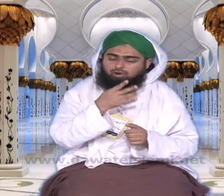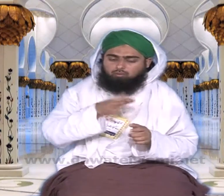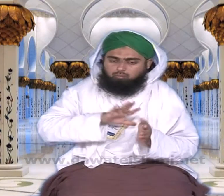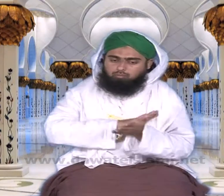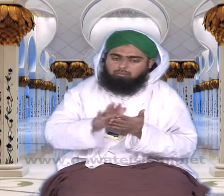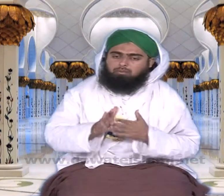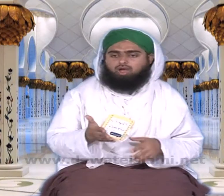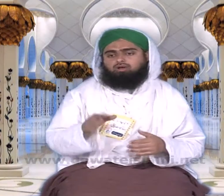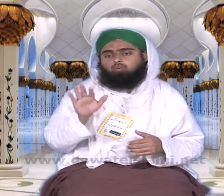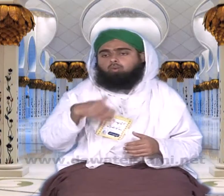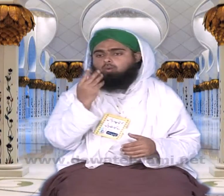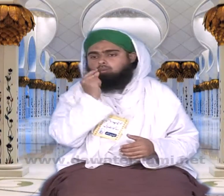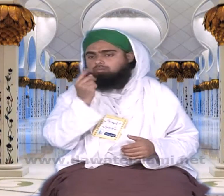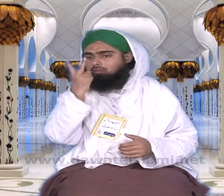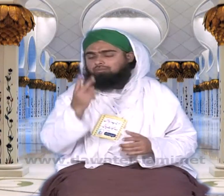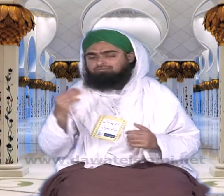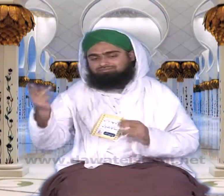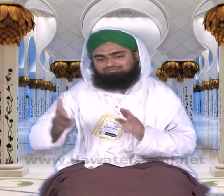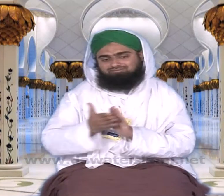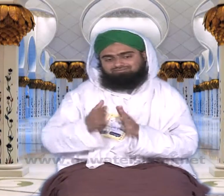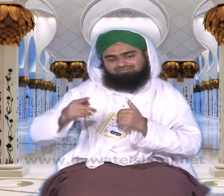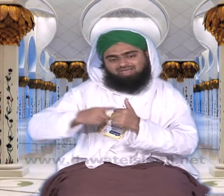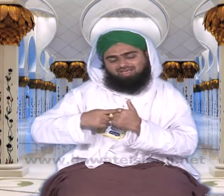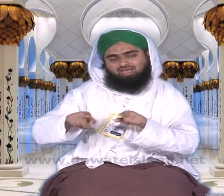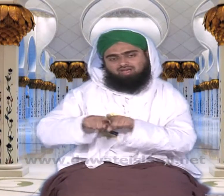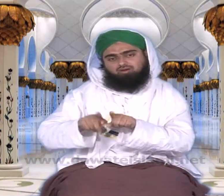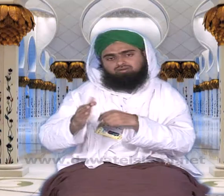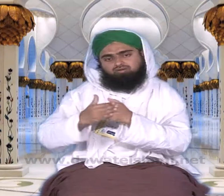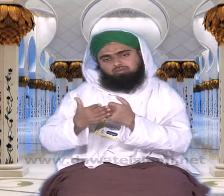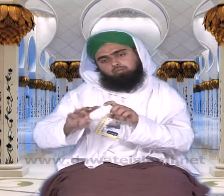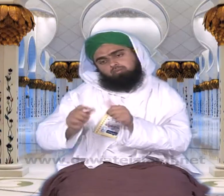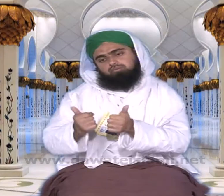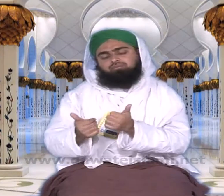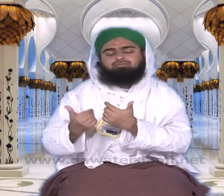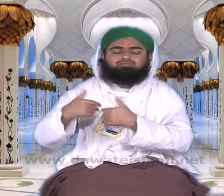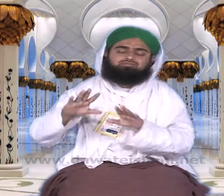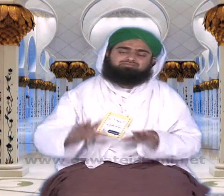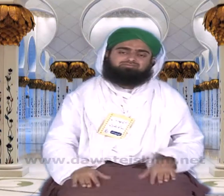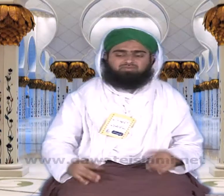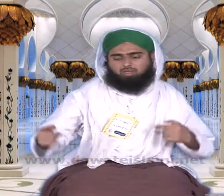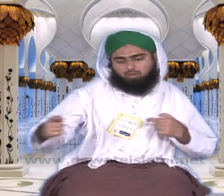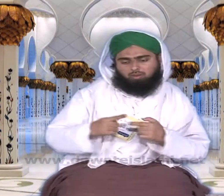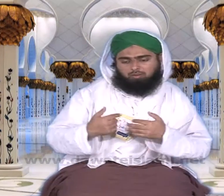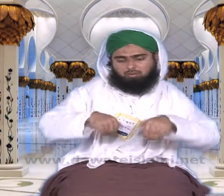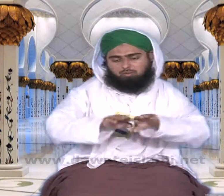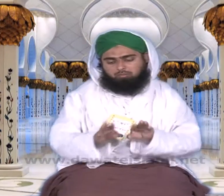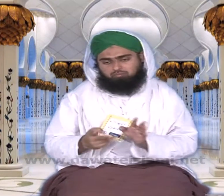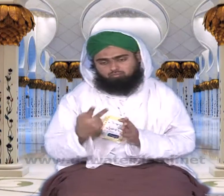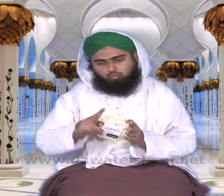نکاح کر لیے اب نہ وہ کسی کے پاس آ سکتے ہیں نہ وہ کسی کو بلا سکتے ہیں آنکھیں